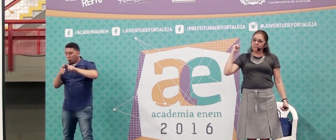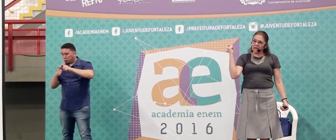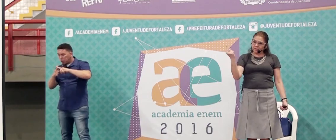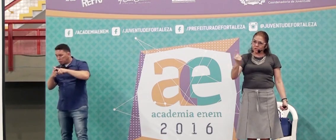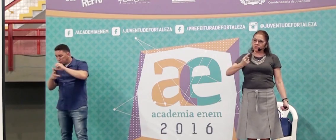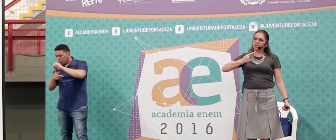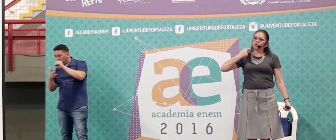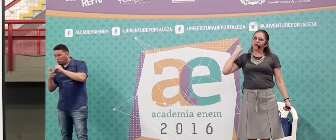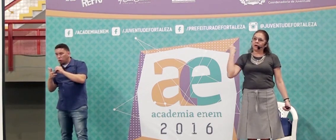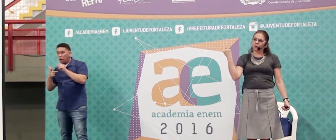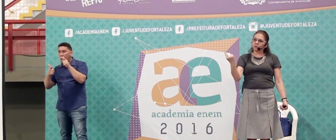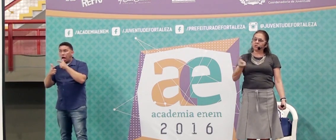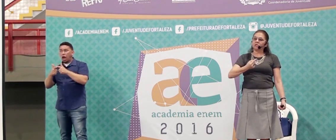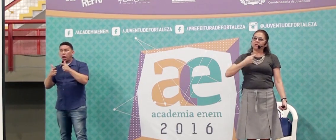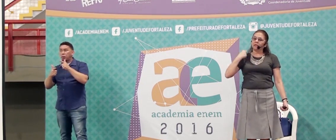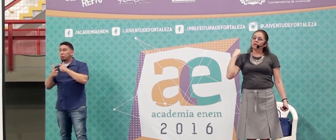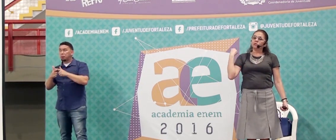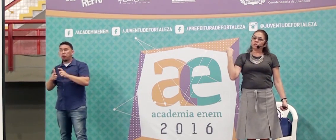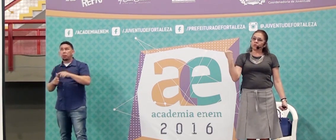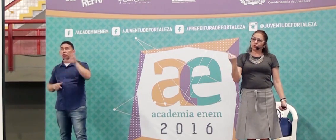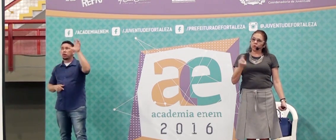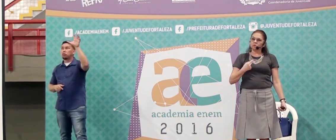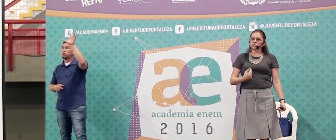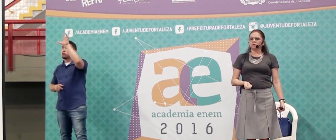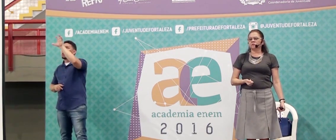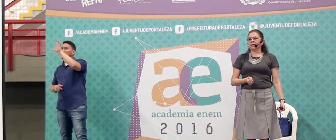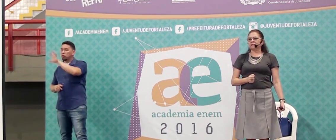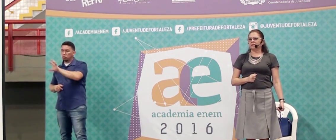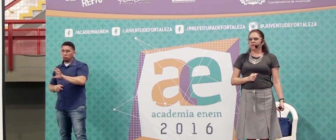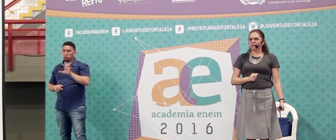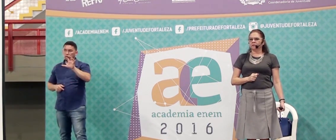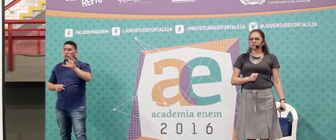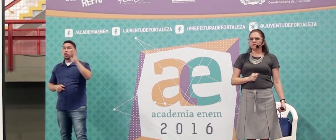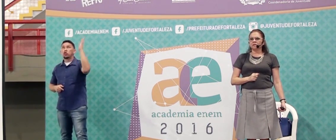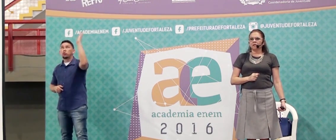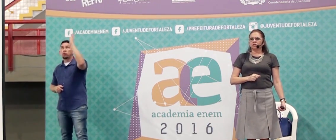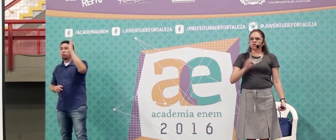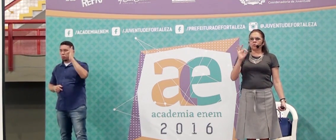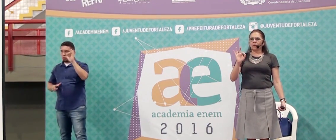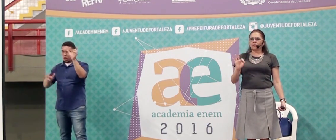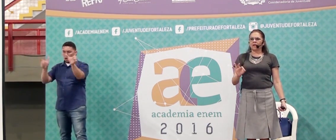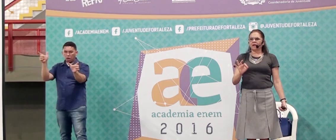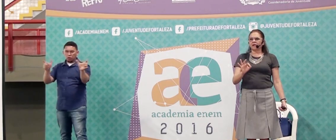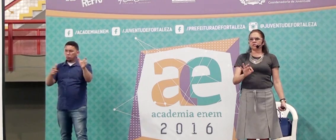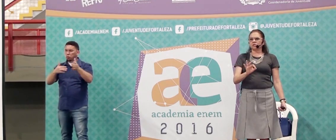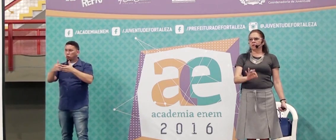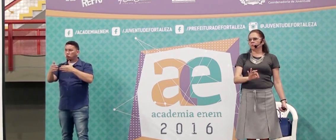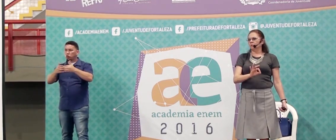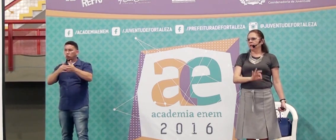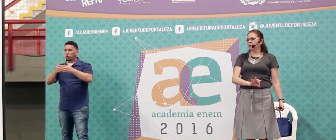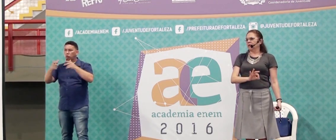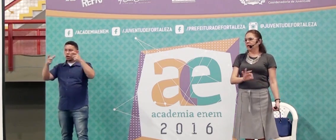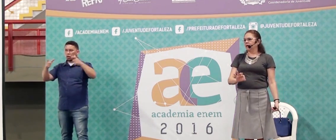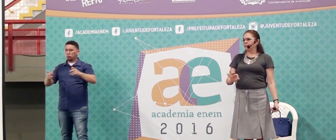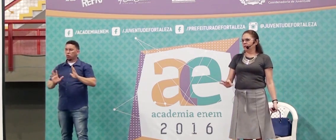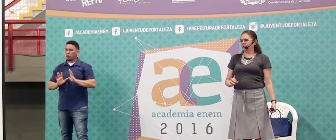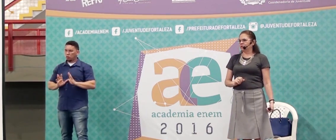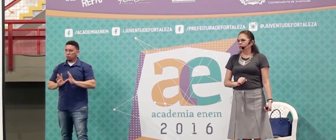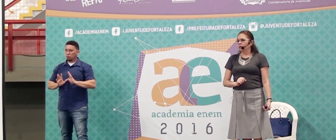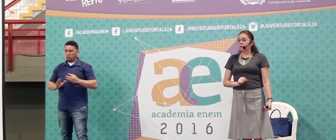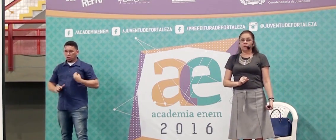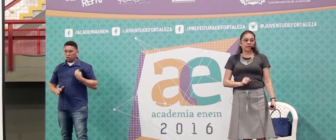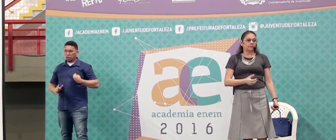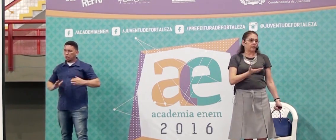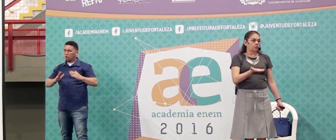que mexe com a rotina de todos os brasileiros de qualquer região em que ele